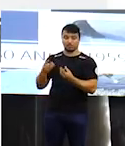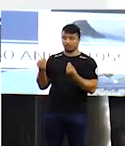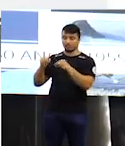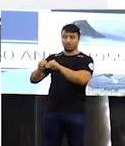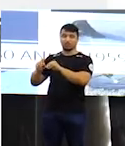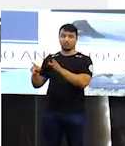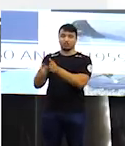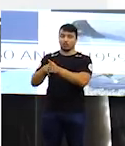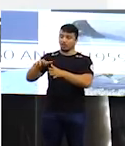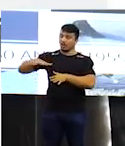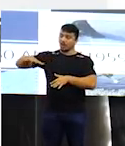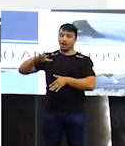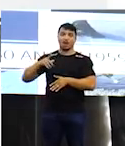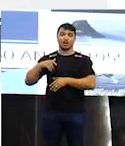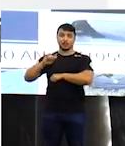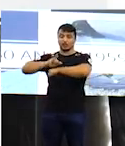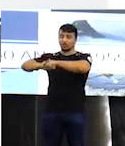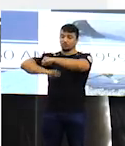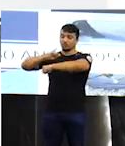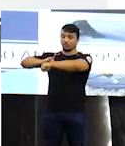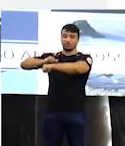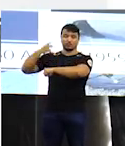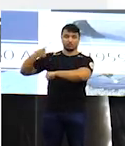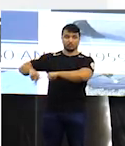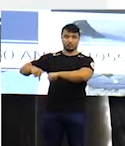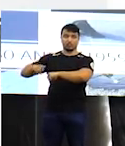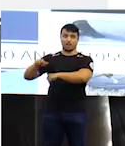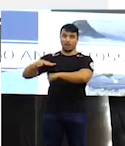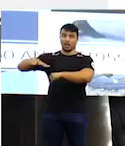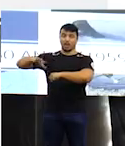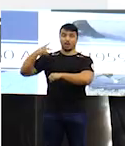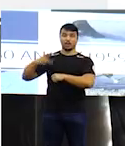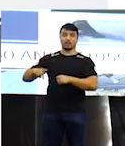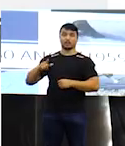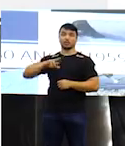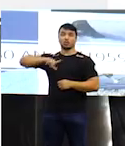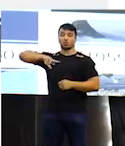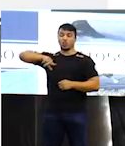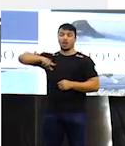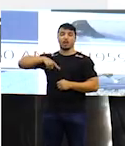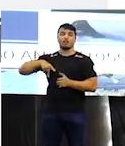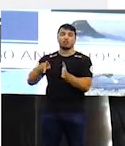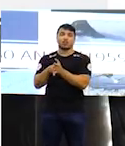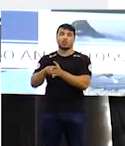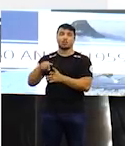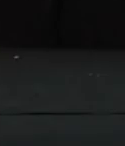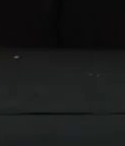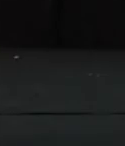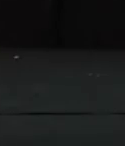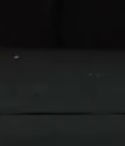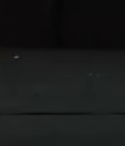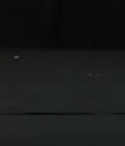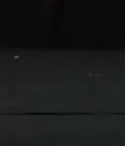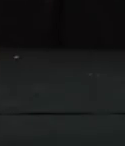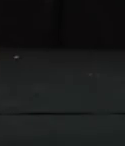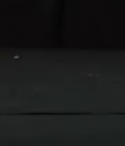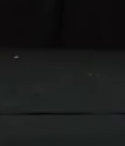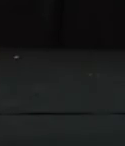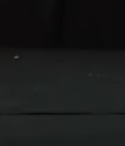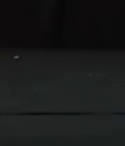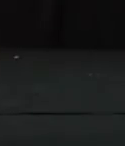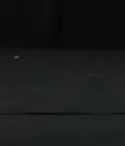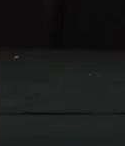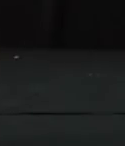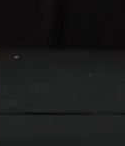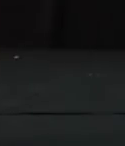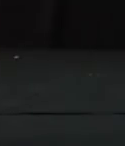da Antártica como uma área internacionalizada, uma área que não deve ter nacionalidade, não pode ser